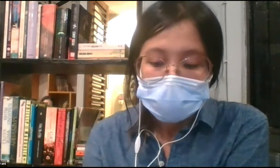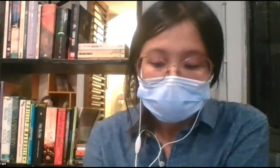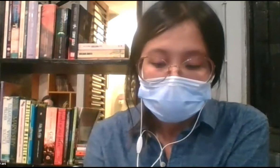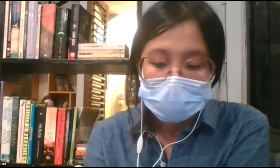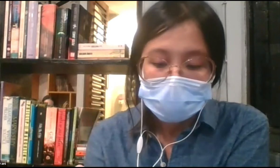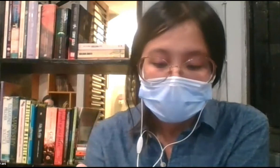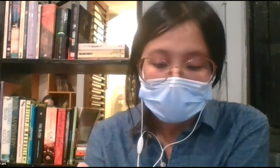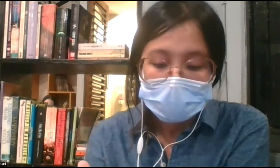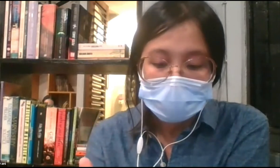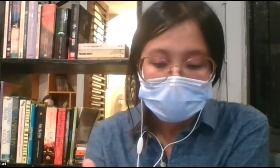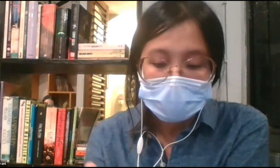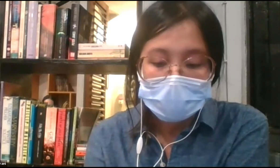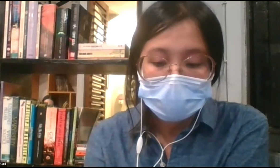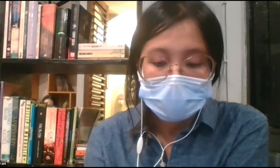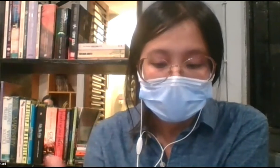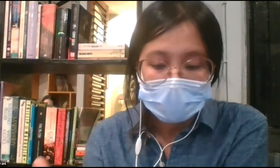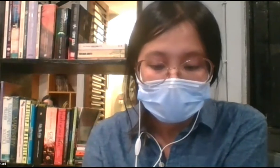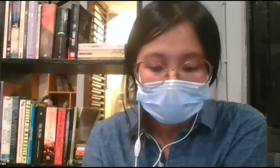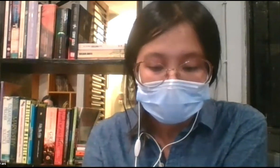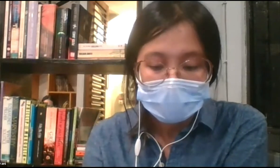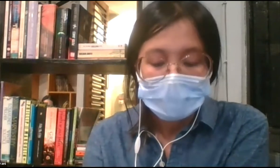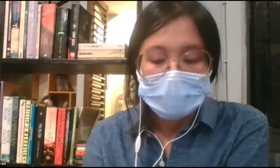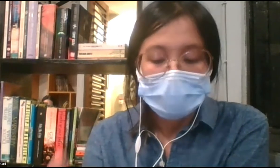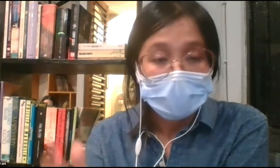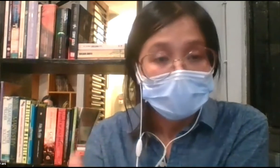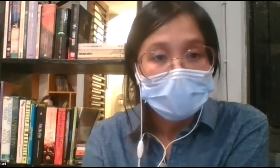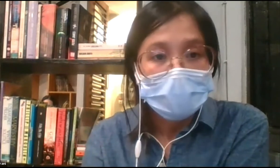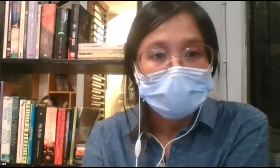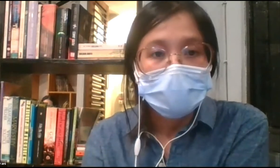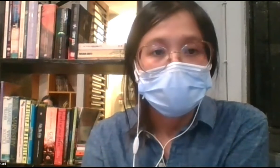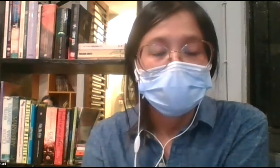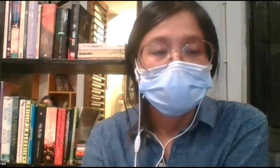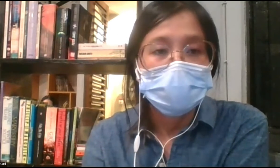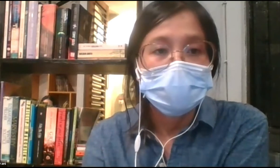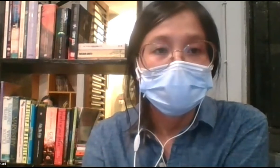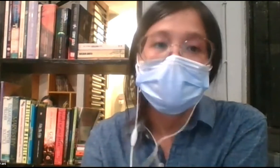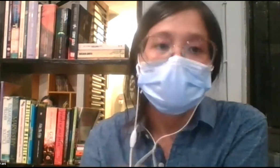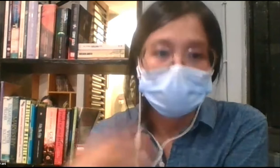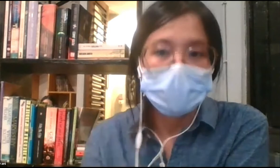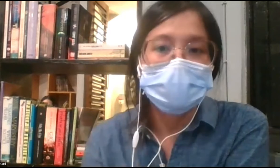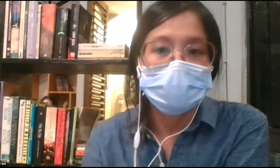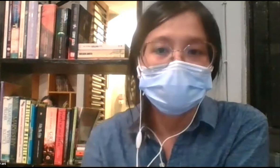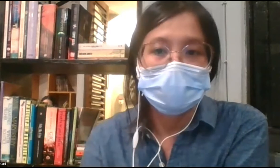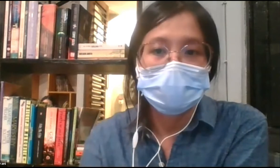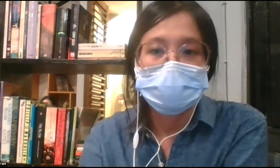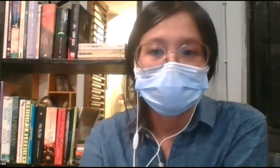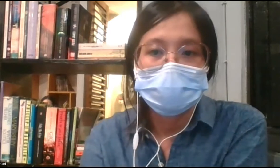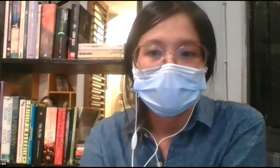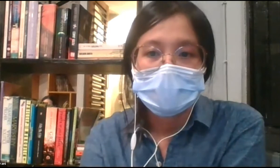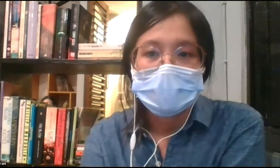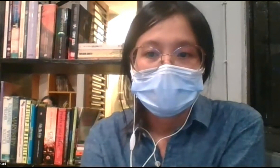feature itu akan ceritanya lebih mengalir, mendalam, dan lebih reflektif.